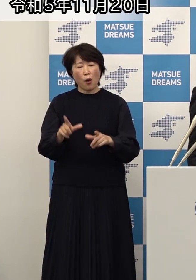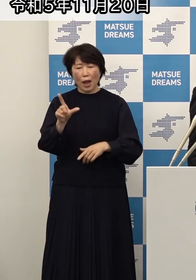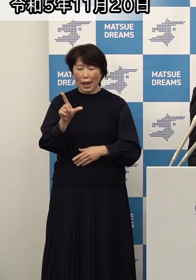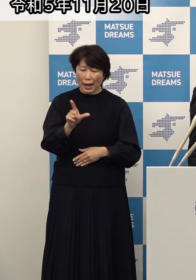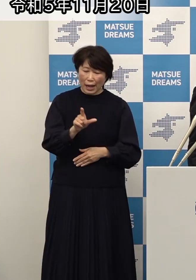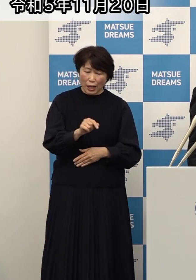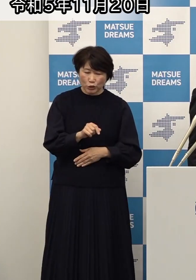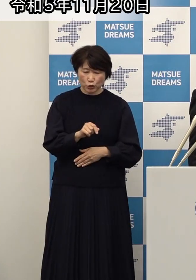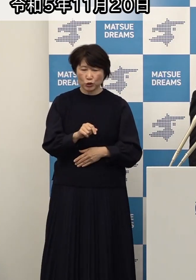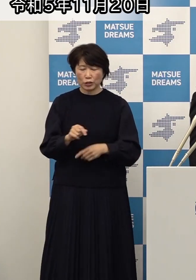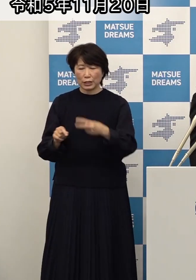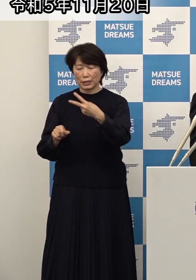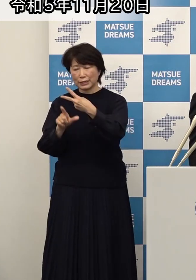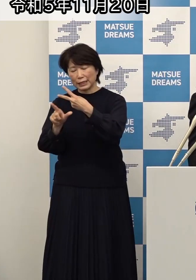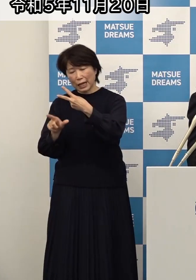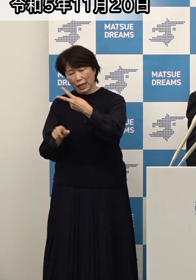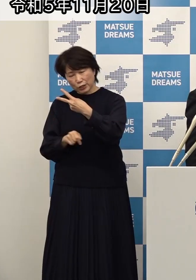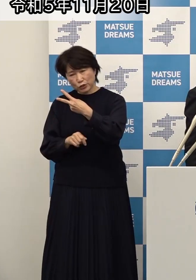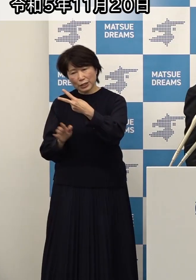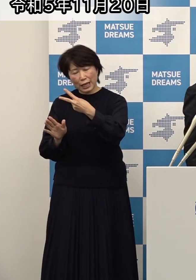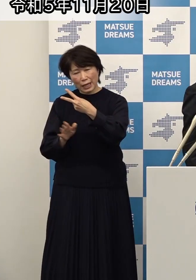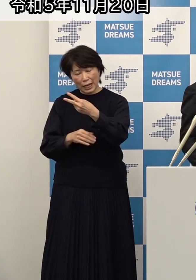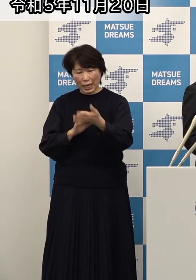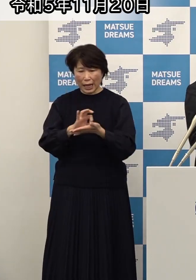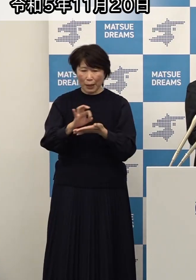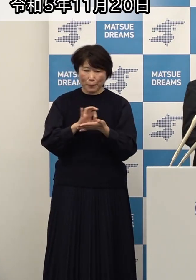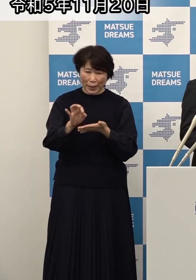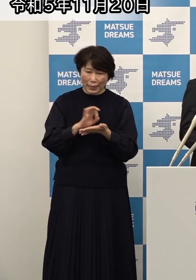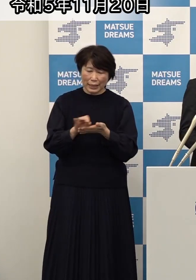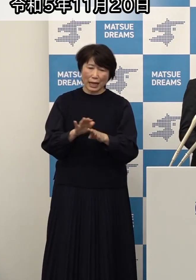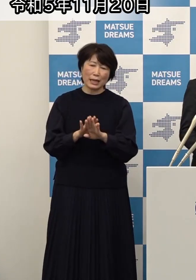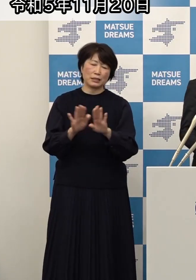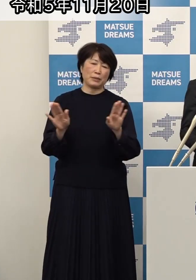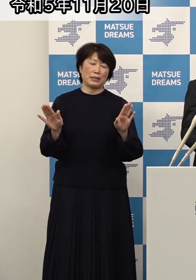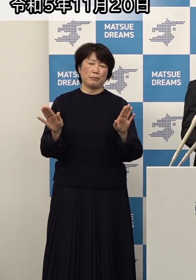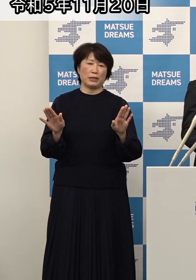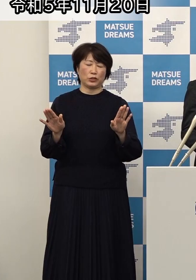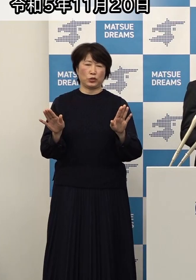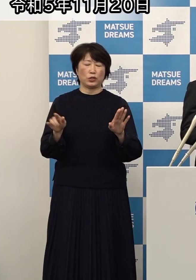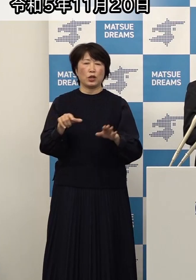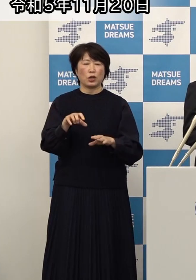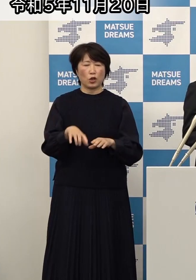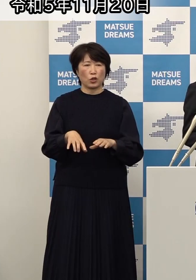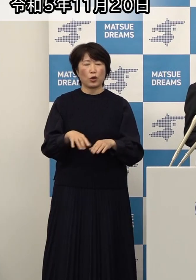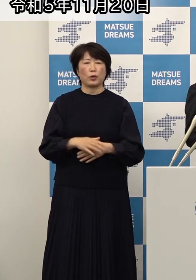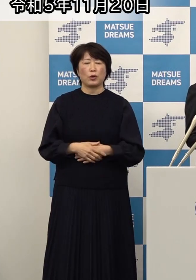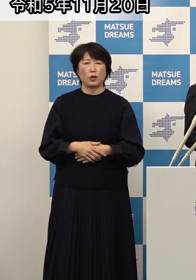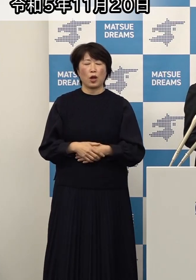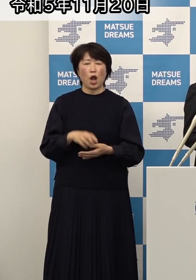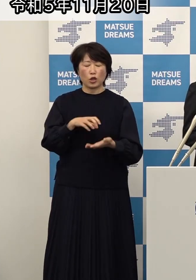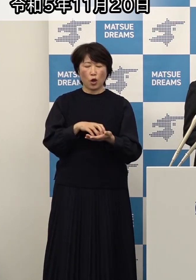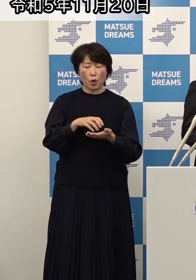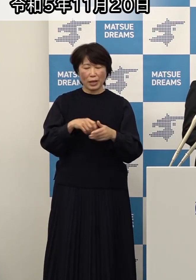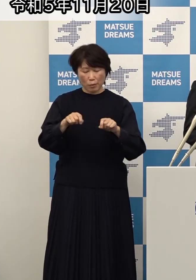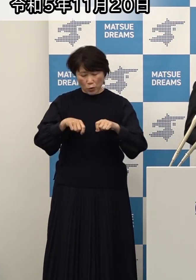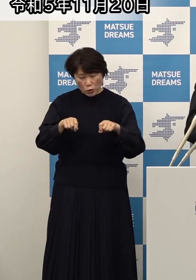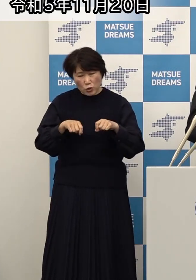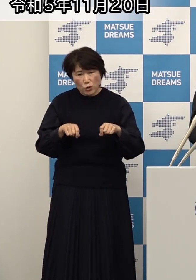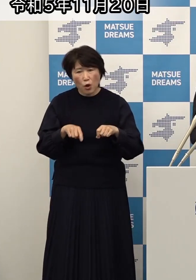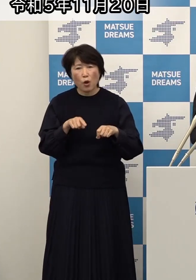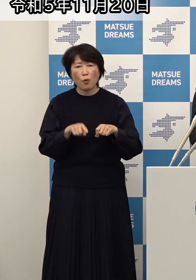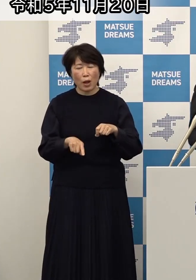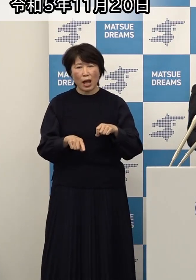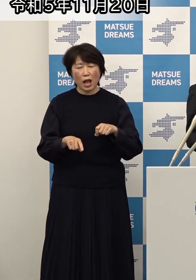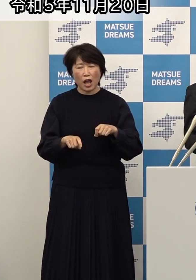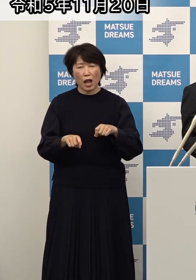今年の2月から販売を開始しております。レジ袋というのがですね、大体ゴミ袋と指定のゴミ袋というの